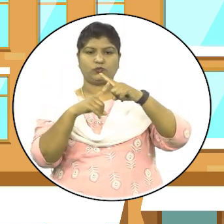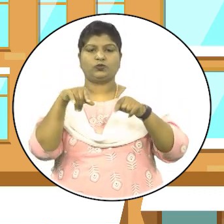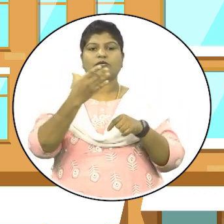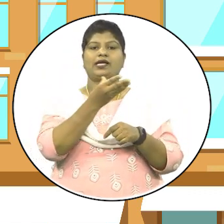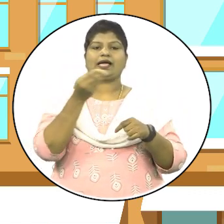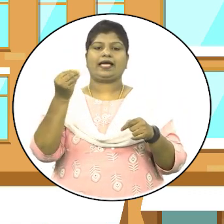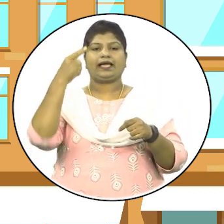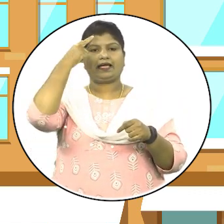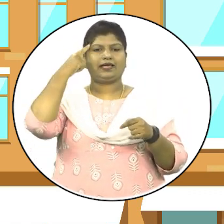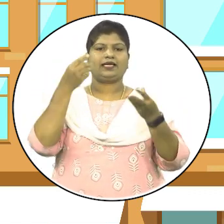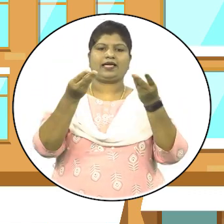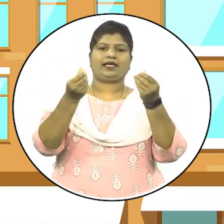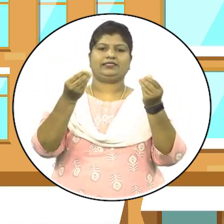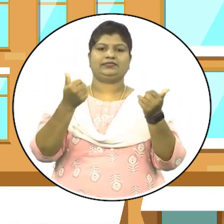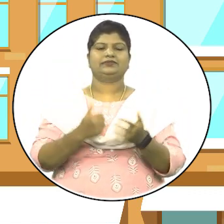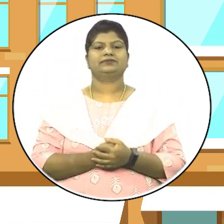कालिख